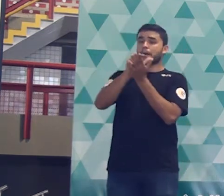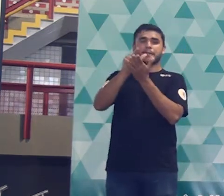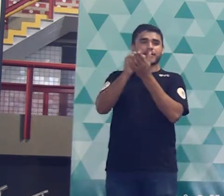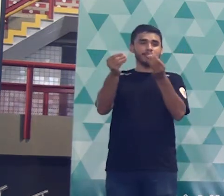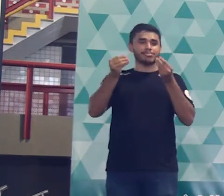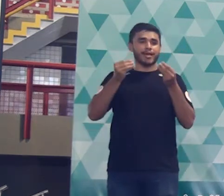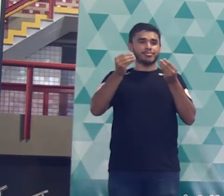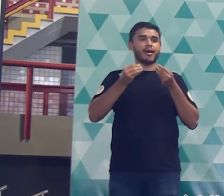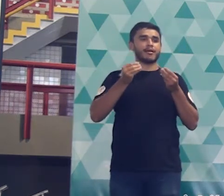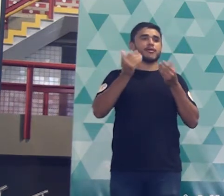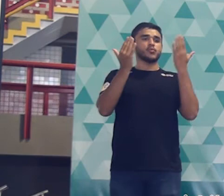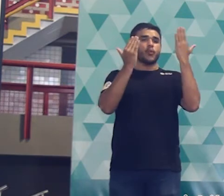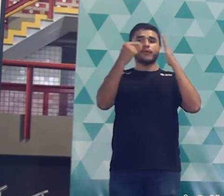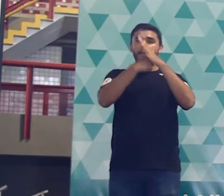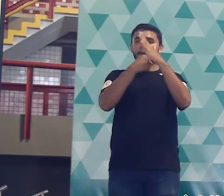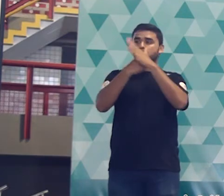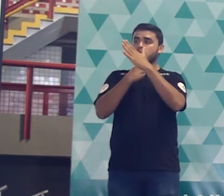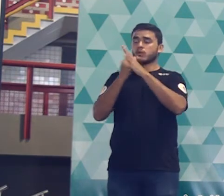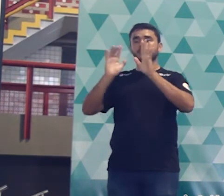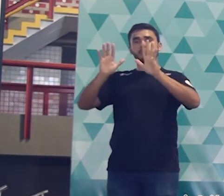as dúvidas, tá bom? Daqui a pouco.